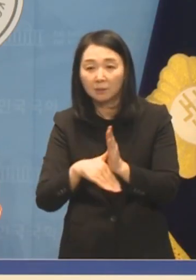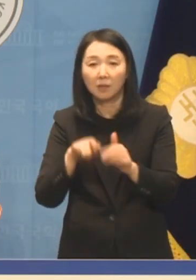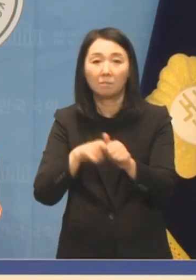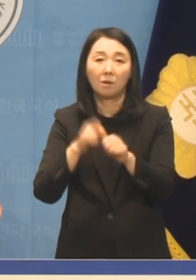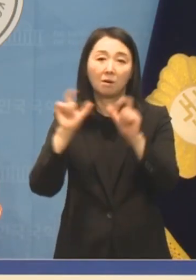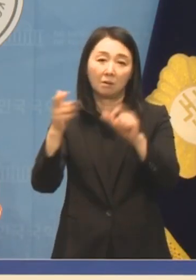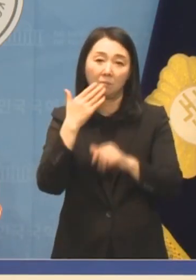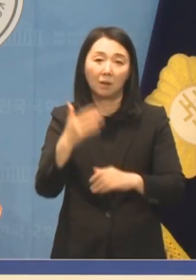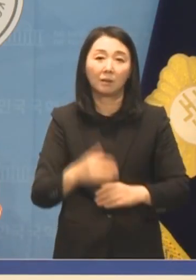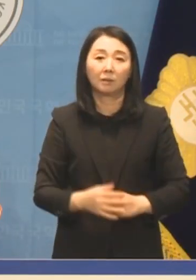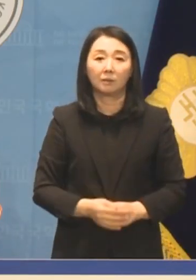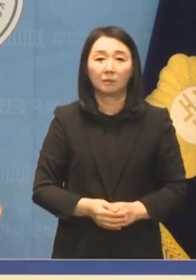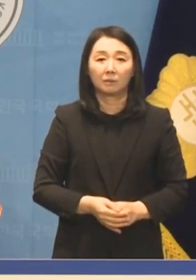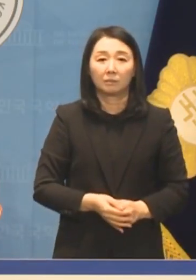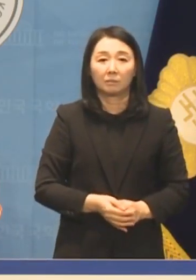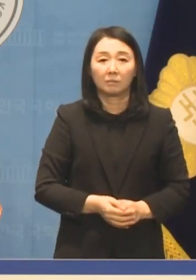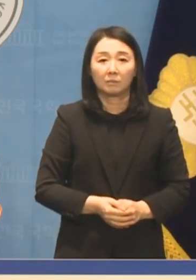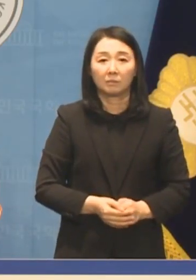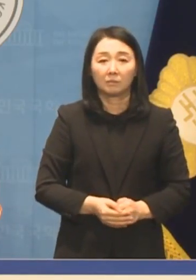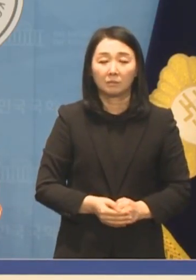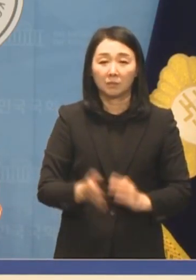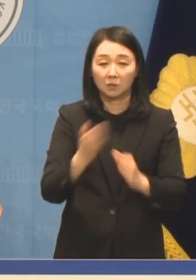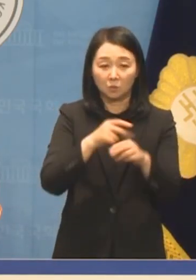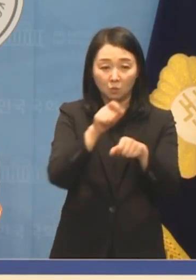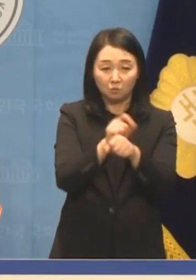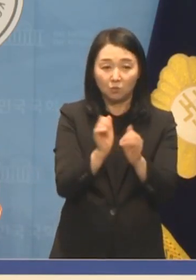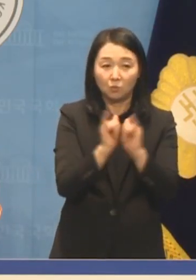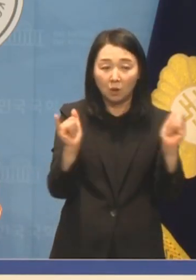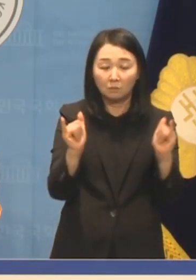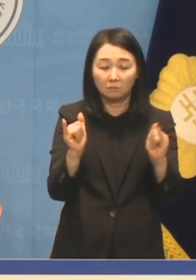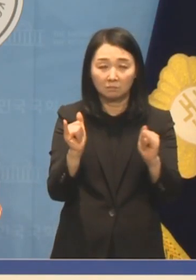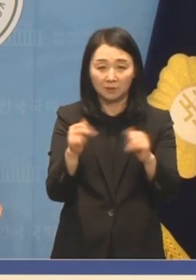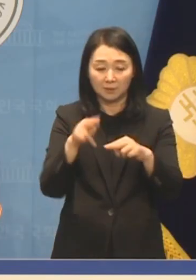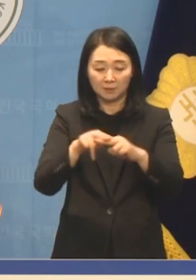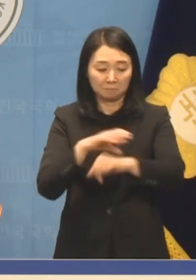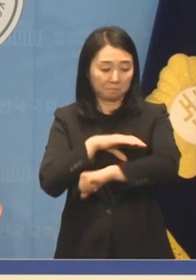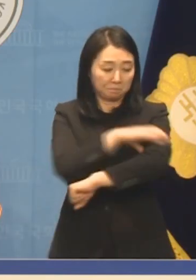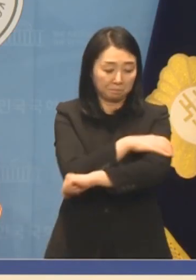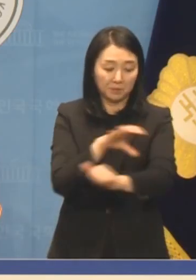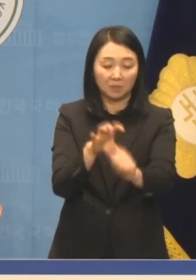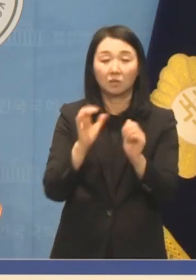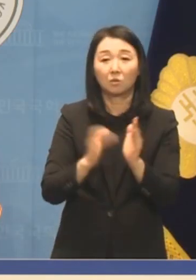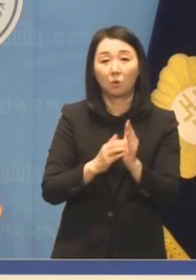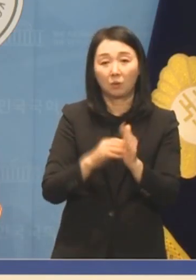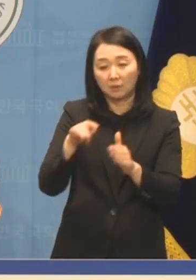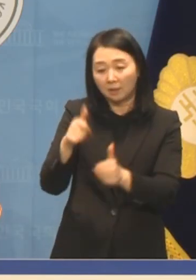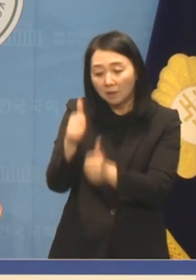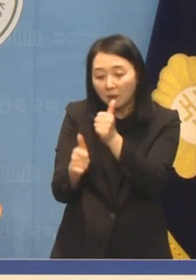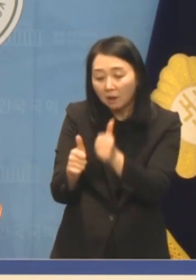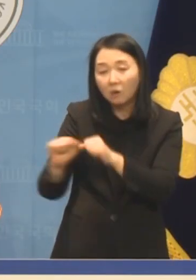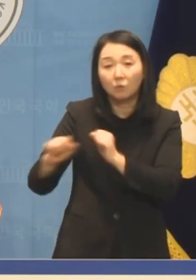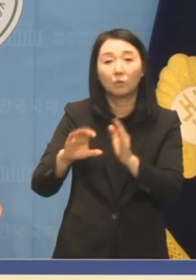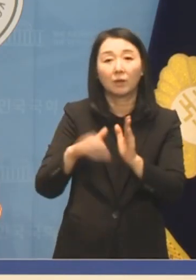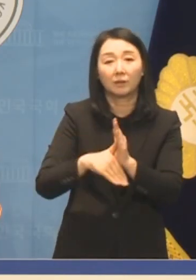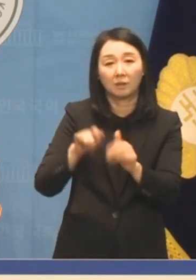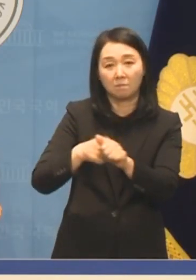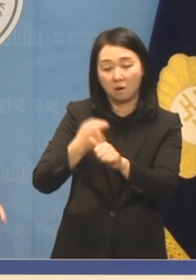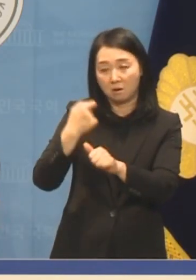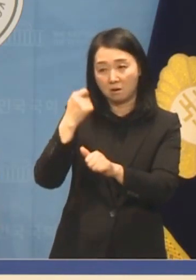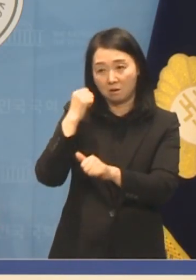처벌하도록 되어 있습니다. 또한 공무원은 그 지위를 이용하여 당내 경선운동을 할 경우